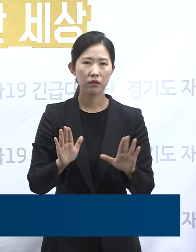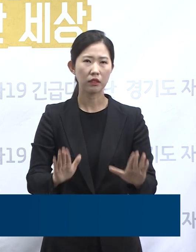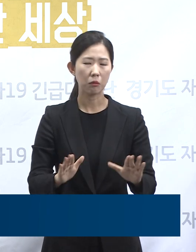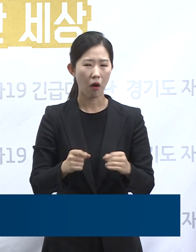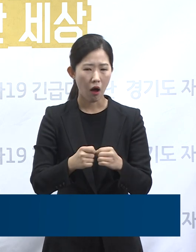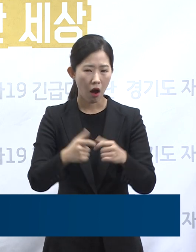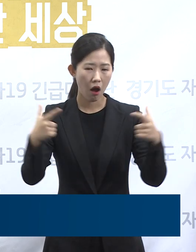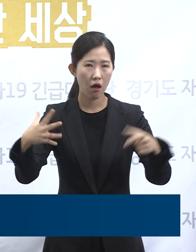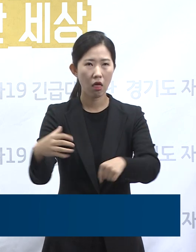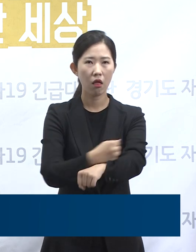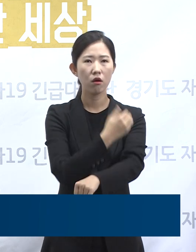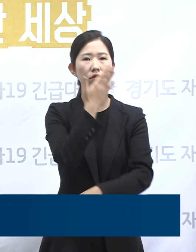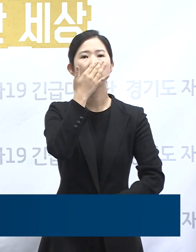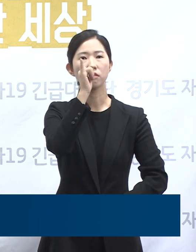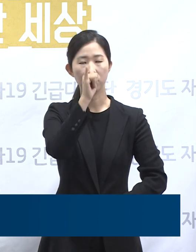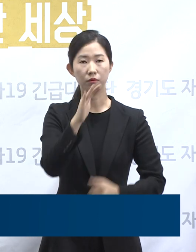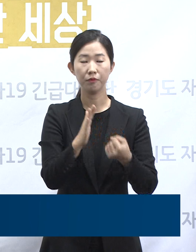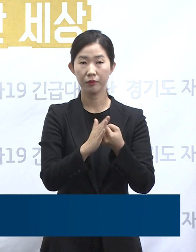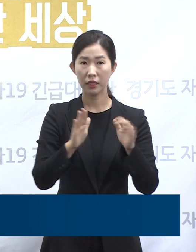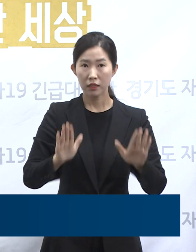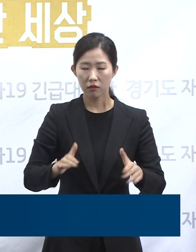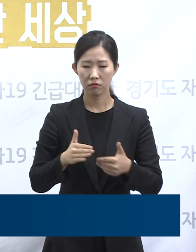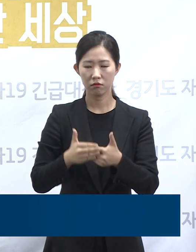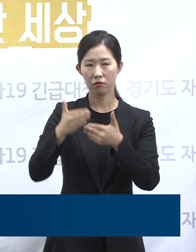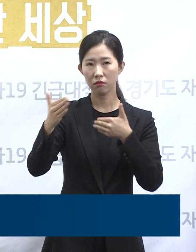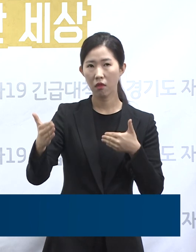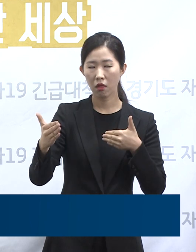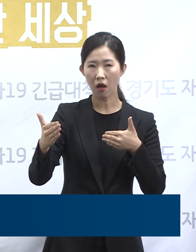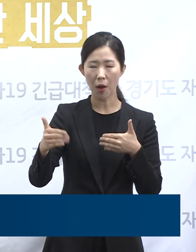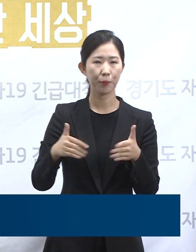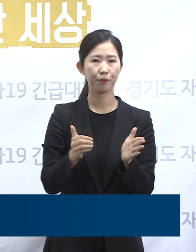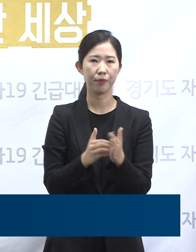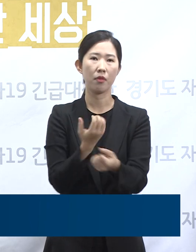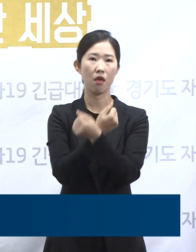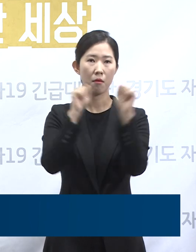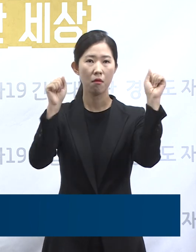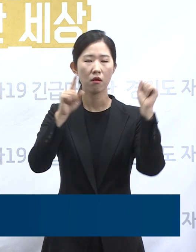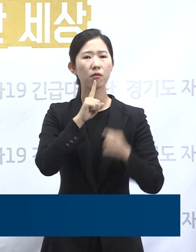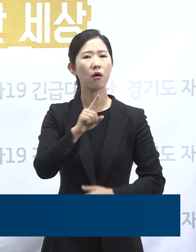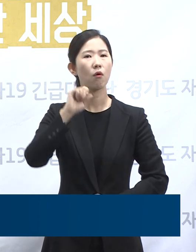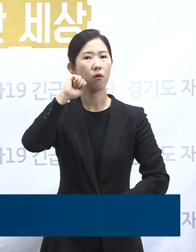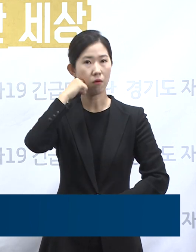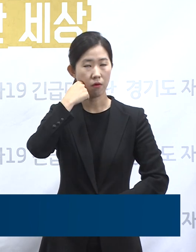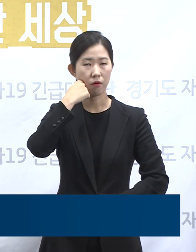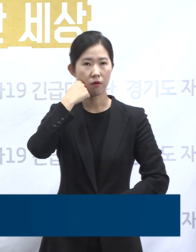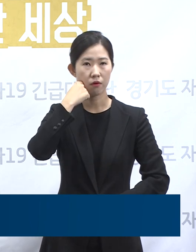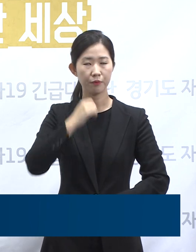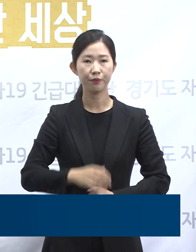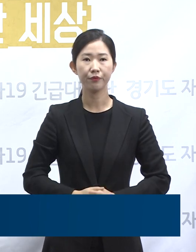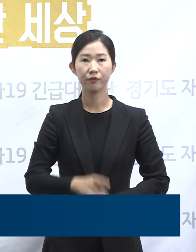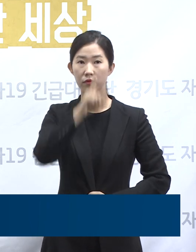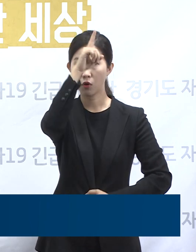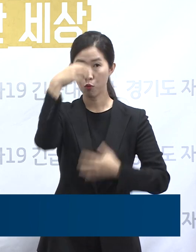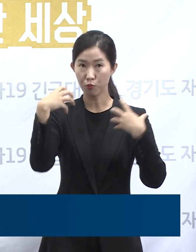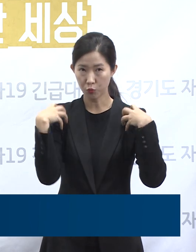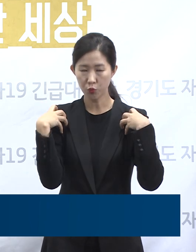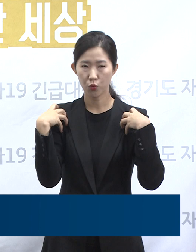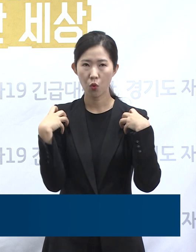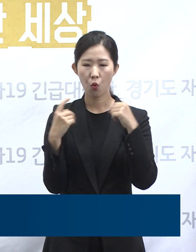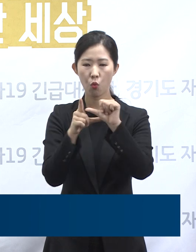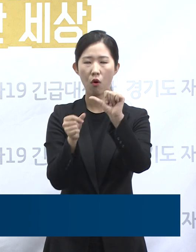때문에 현 시점 물리적 거리 두기를 중단하기는 어려움이 있으며 정부에서도 5월